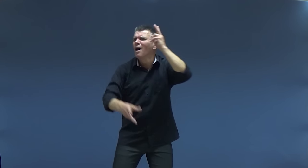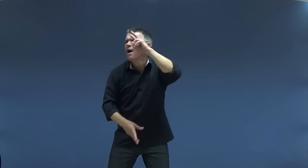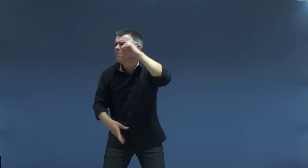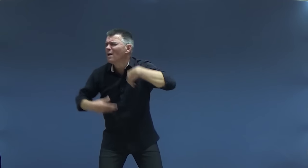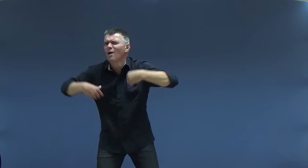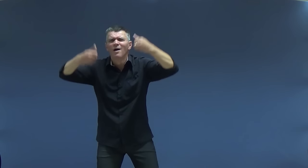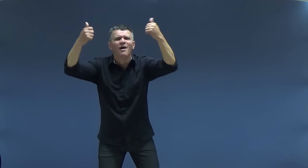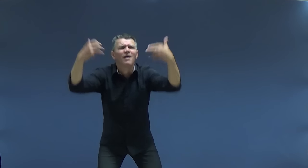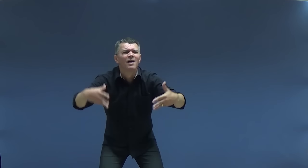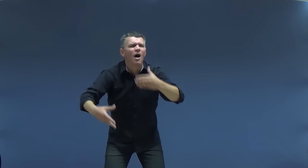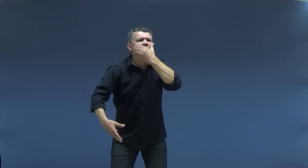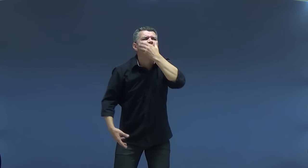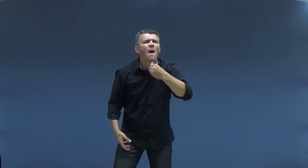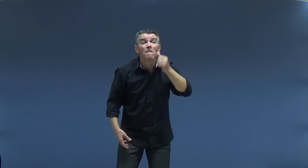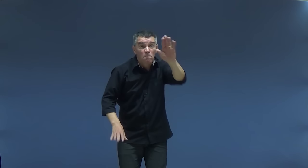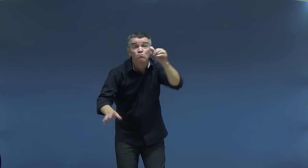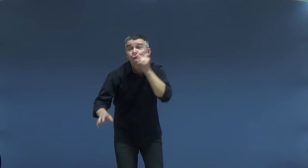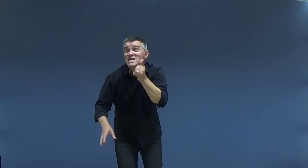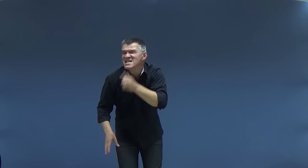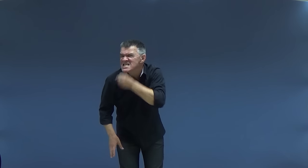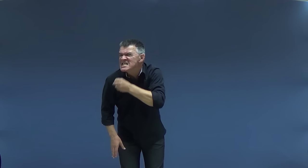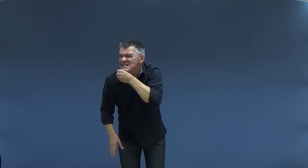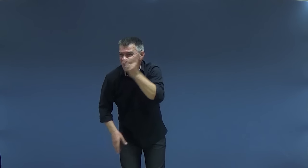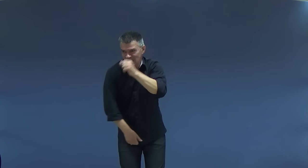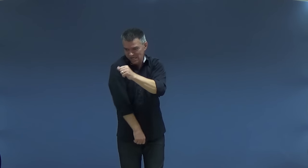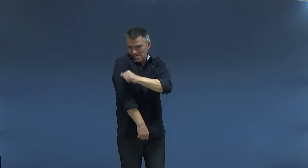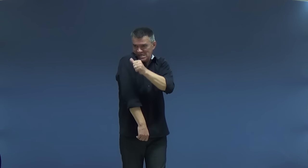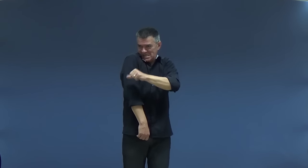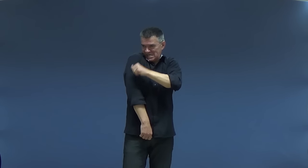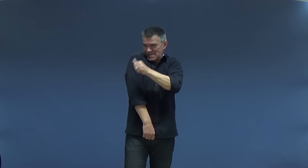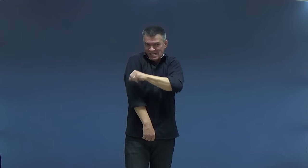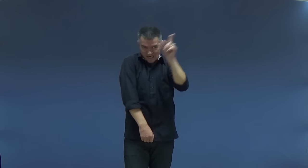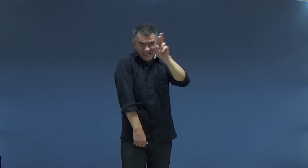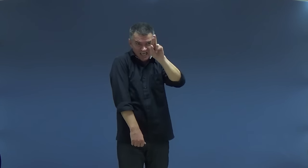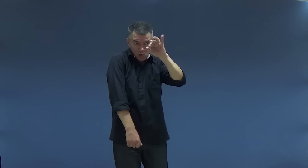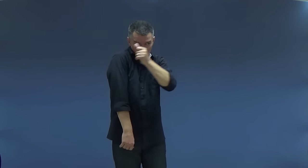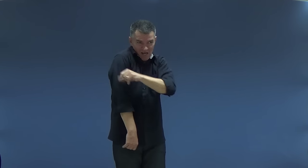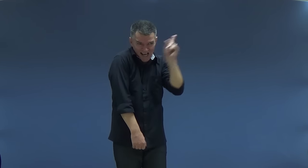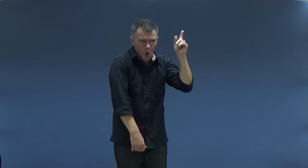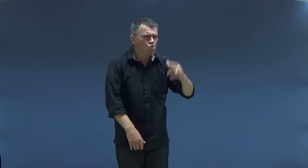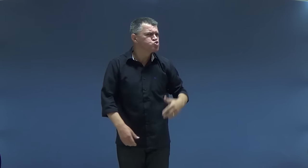Né? Lembra que eu expliquei pra você? No Rio de Janeiro?